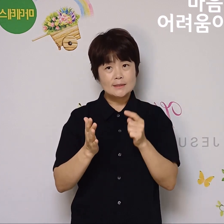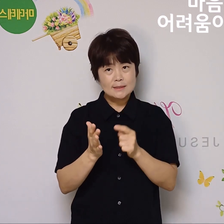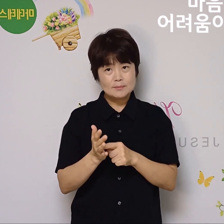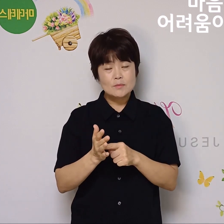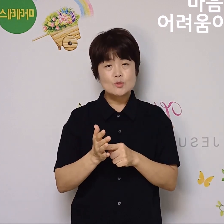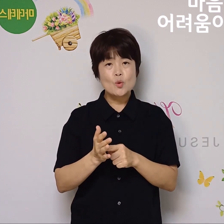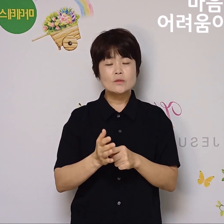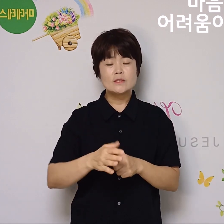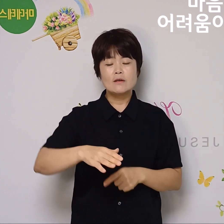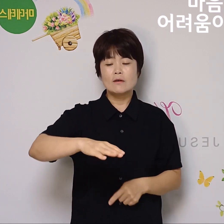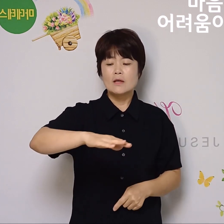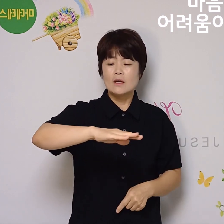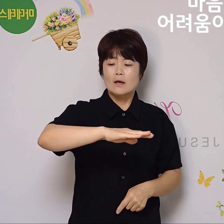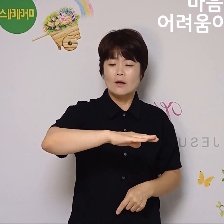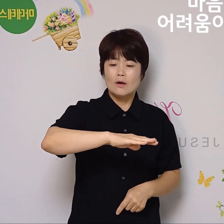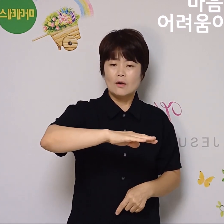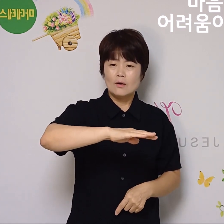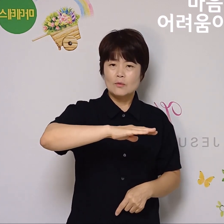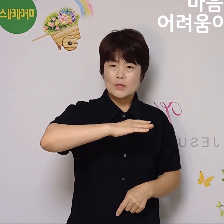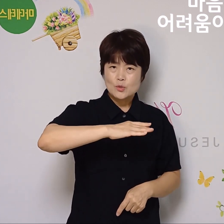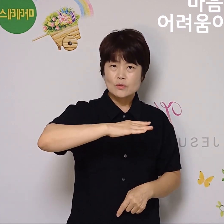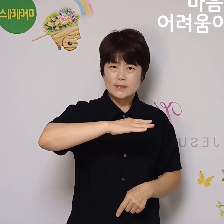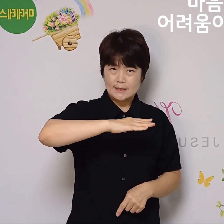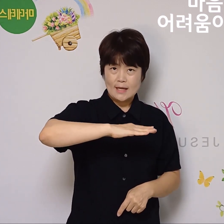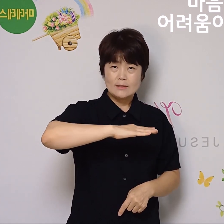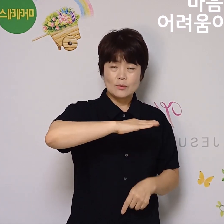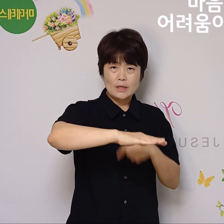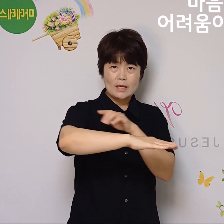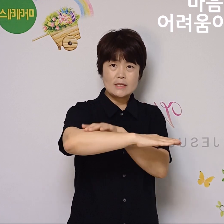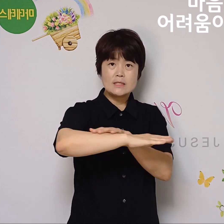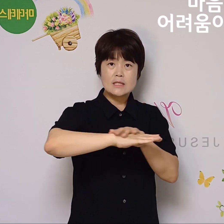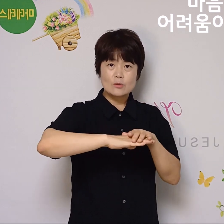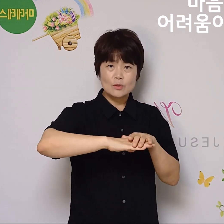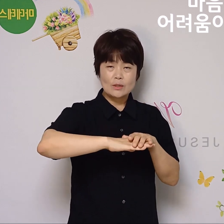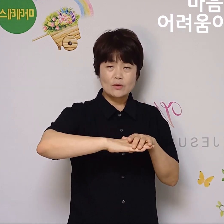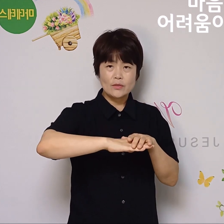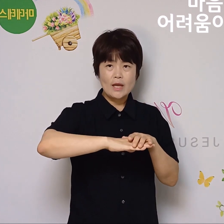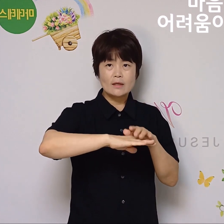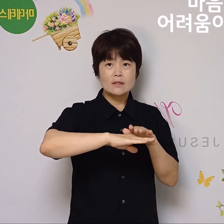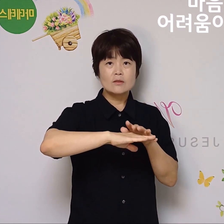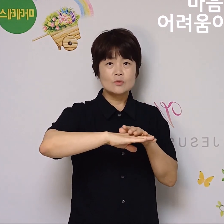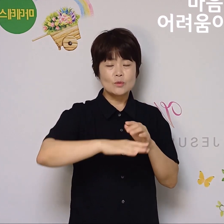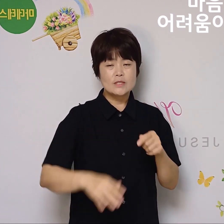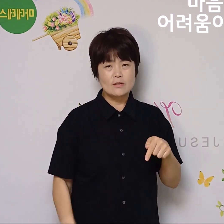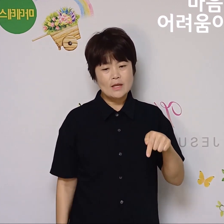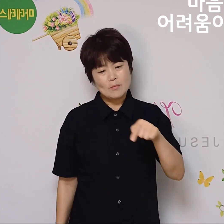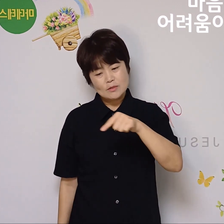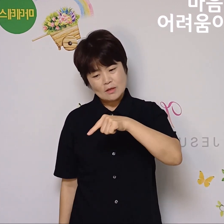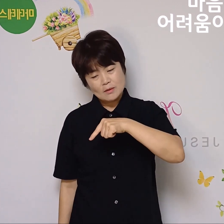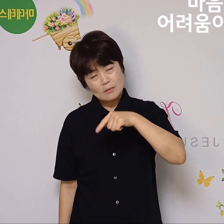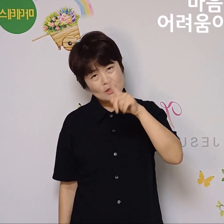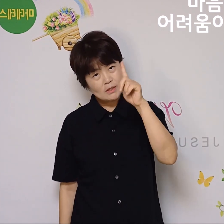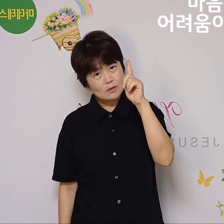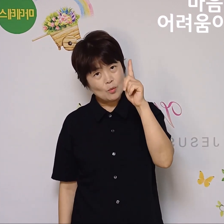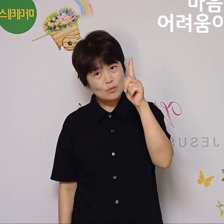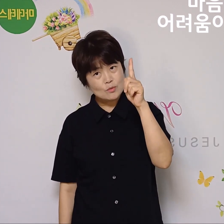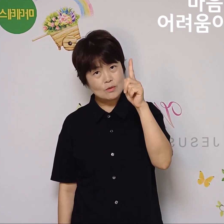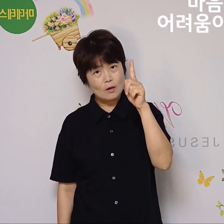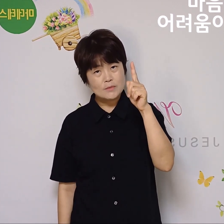마음 속은요 왼손을 일단 이렇게 일자로 넣을 건데 이거를 놓기 전에 먼저 하면은 오른손